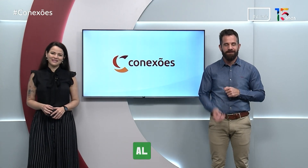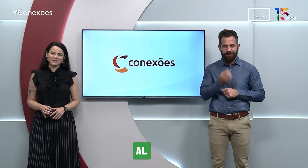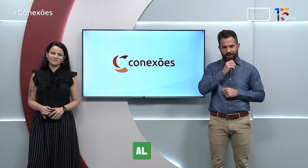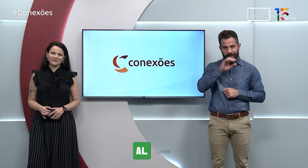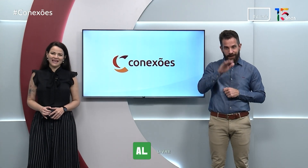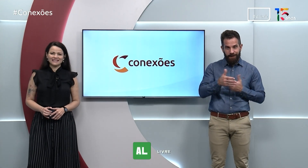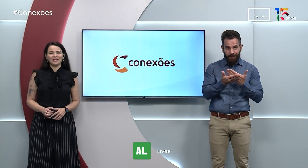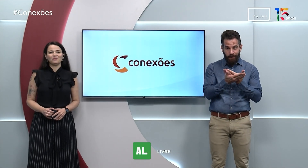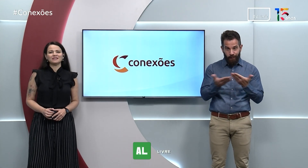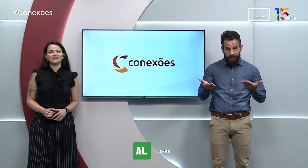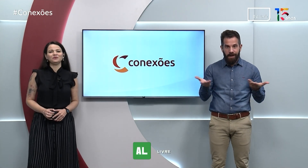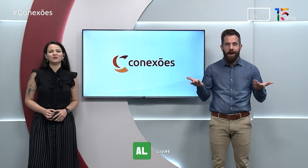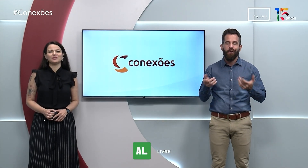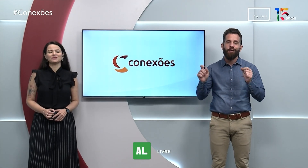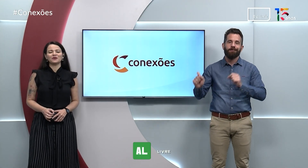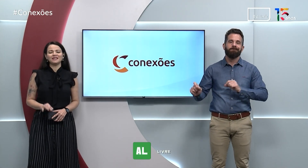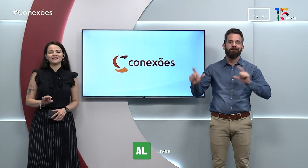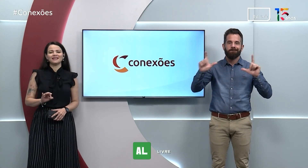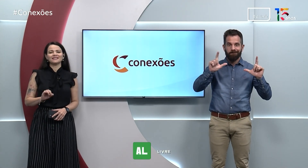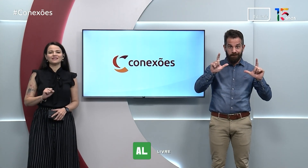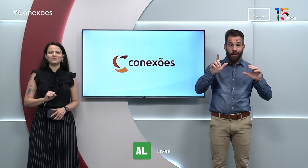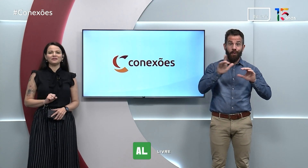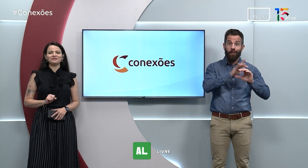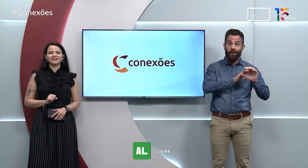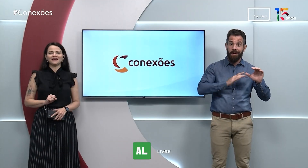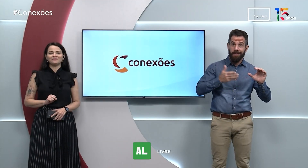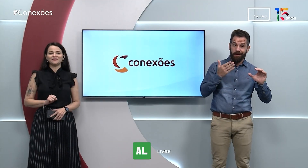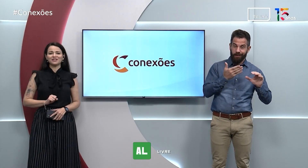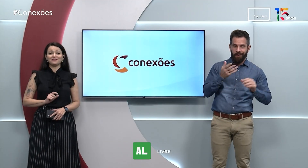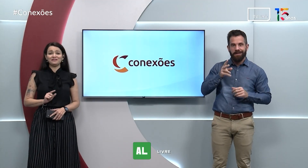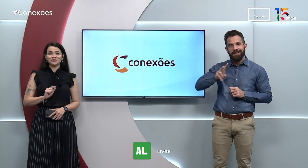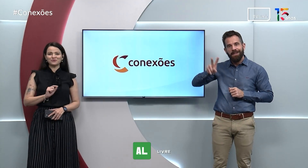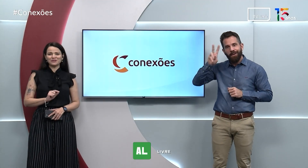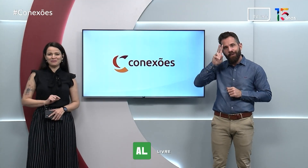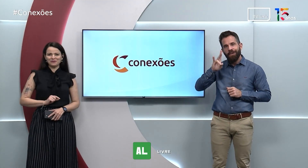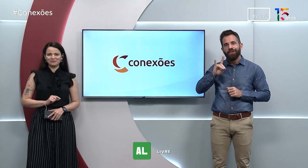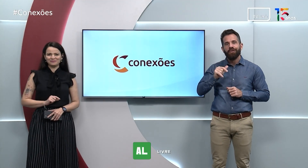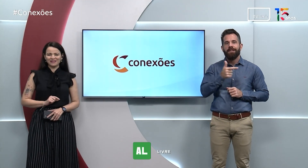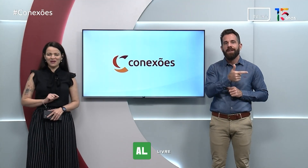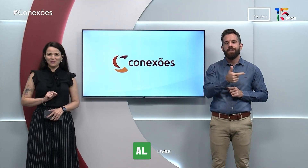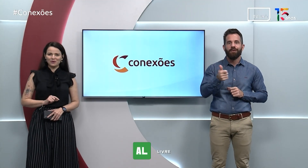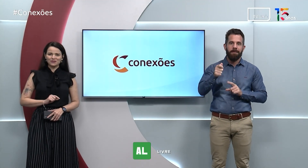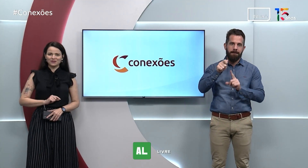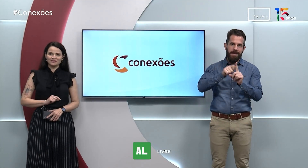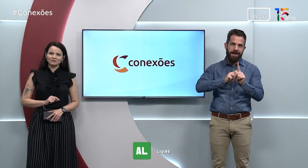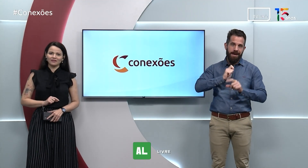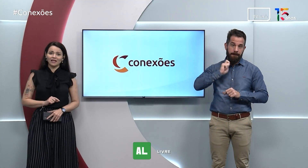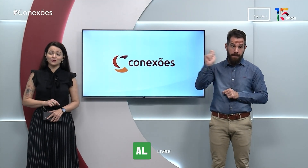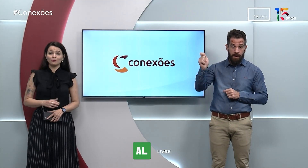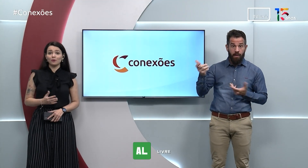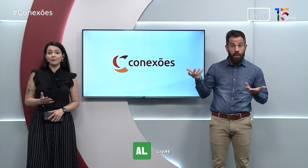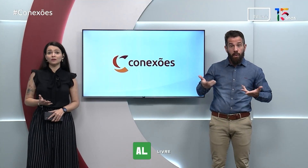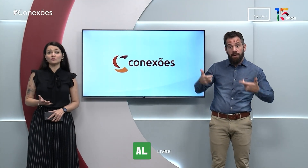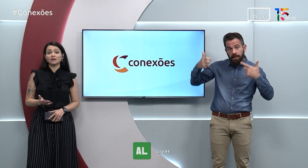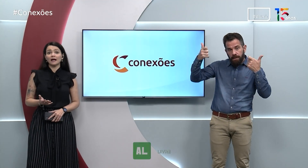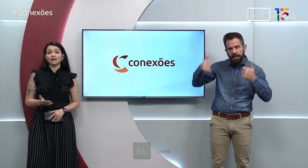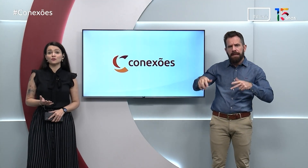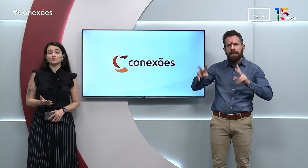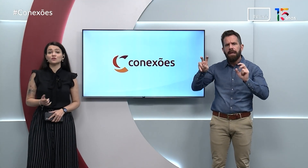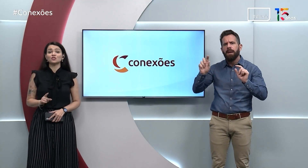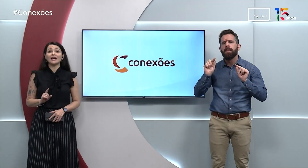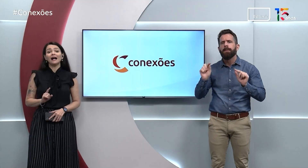Boa tarde! Está começando Conexões desta segunda-feira, dia 21 de abril. Hoje nós vamos falar sobre o aumento